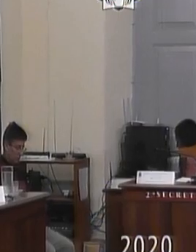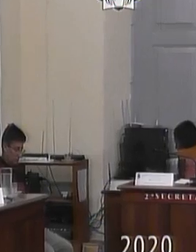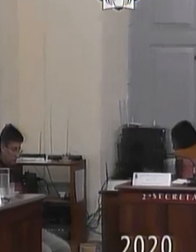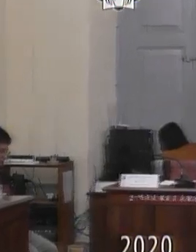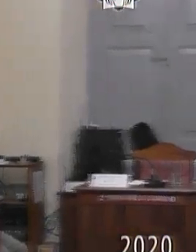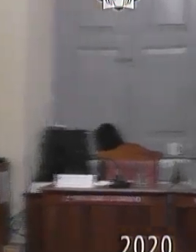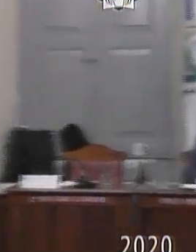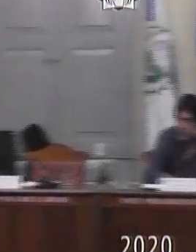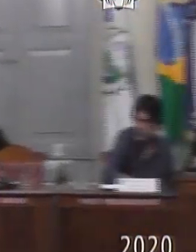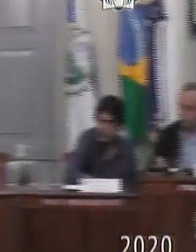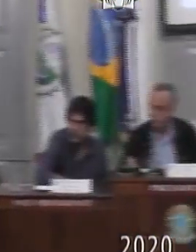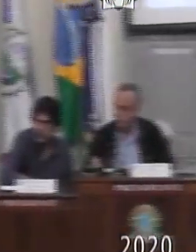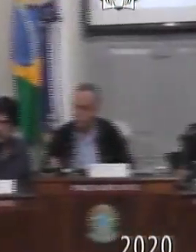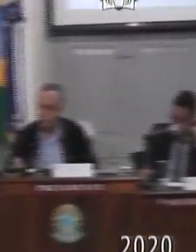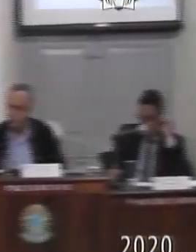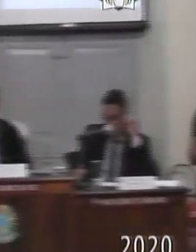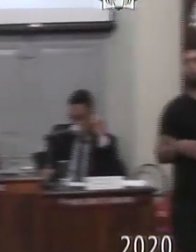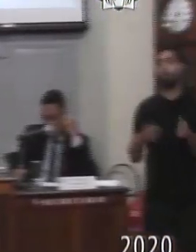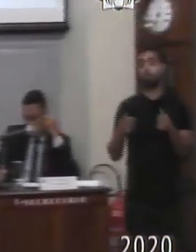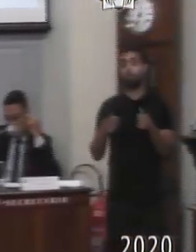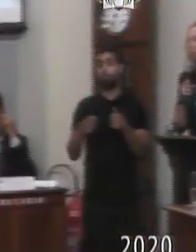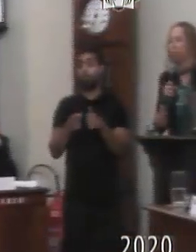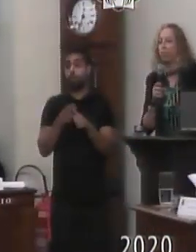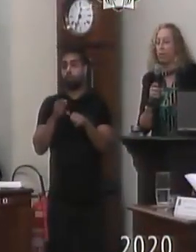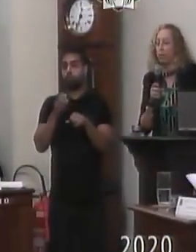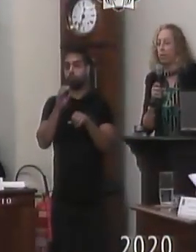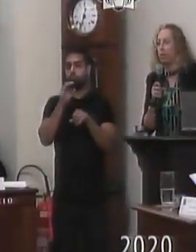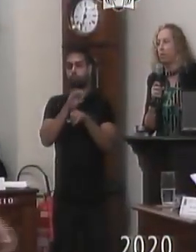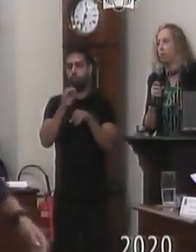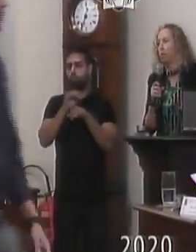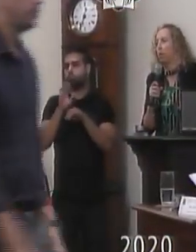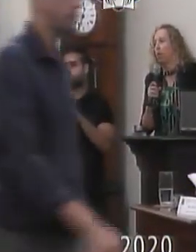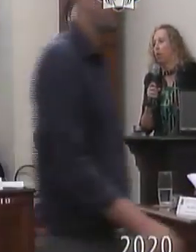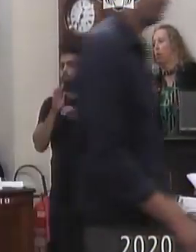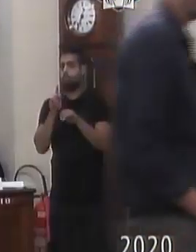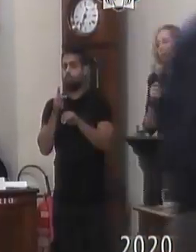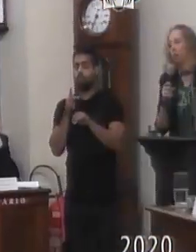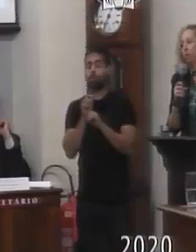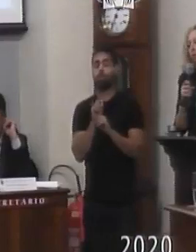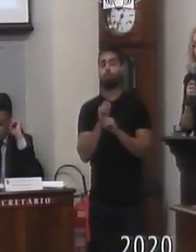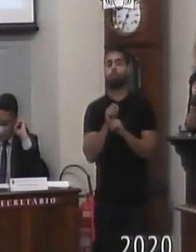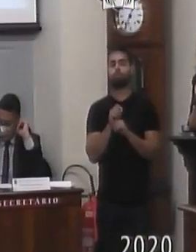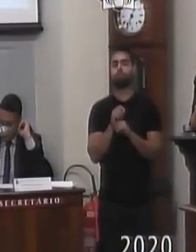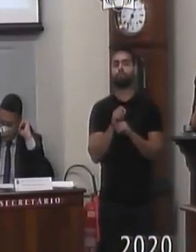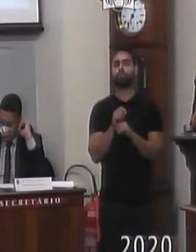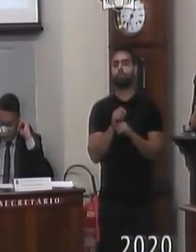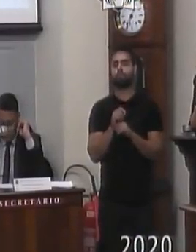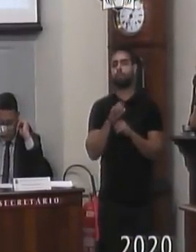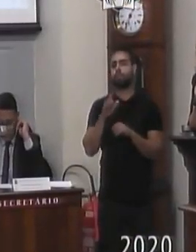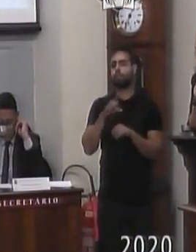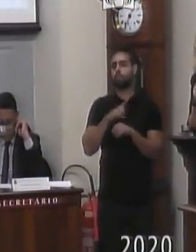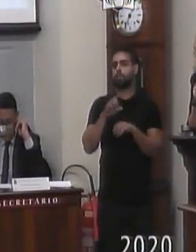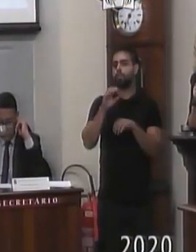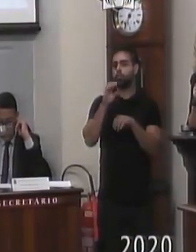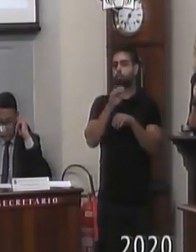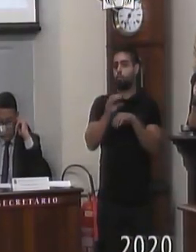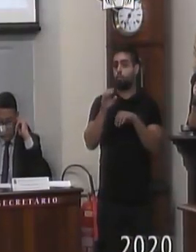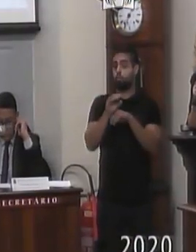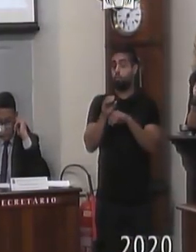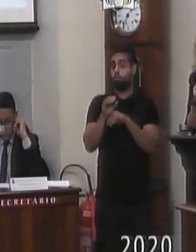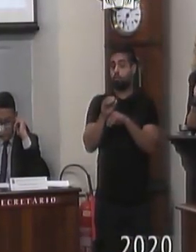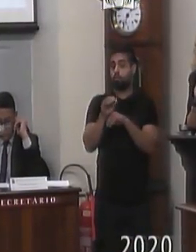Vereador, em questão dos concursos, como eu falei aqui, nós temos esse concurso da